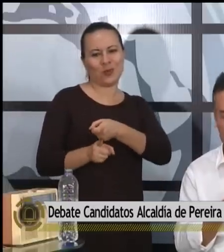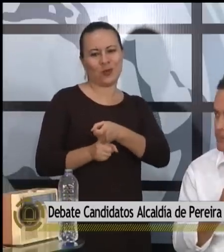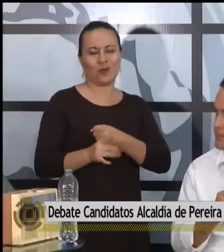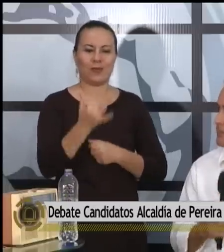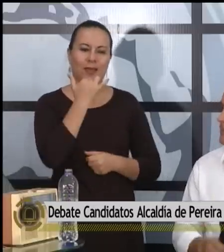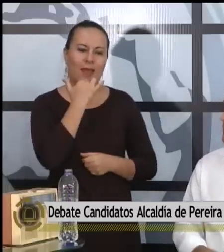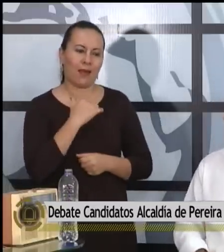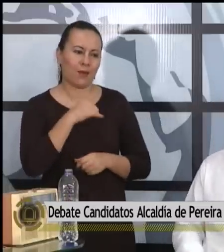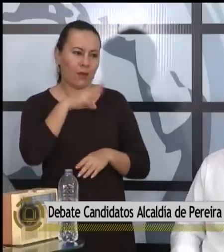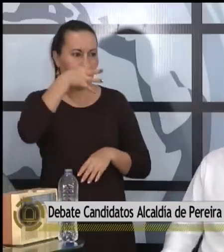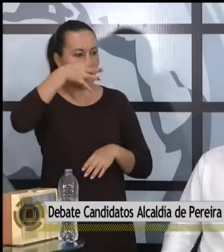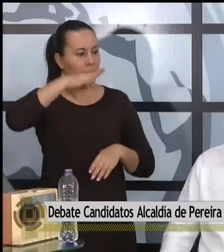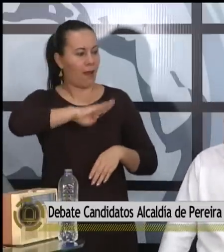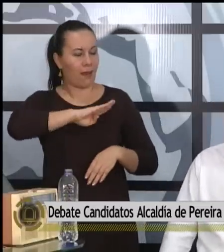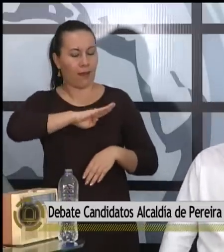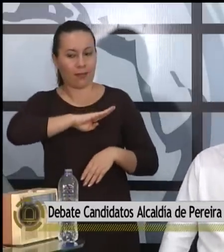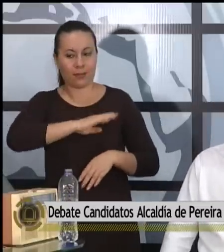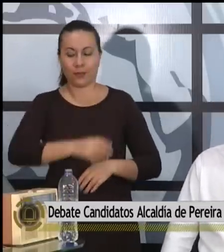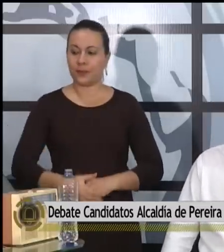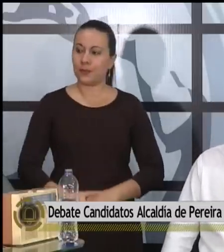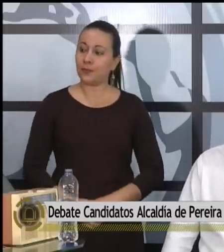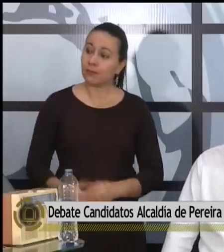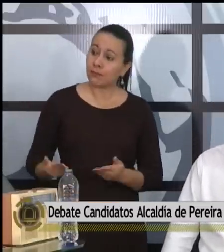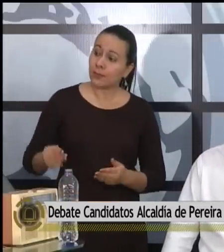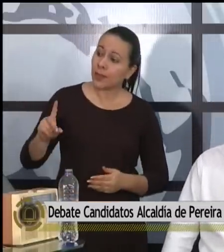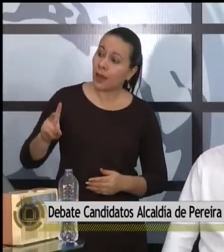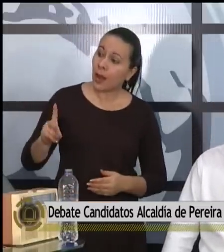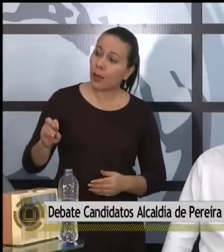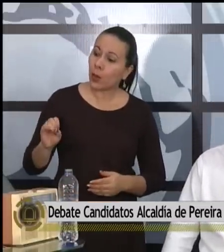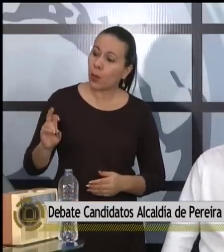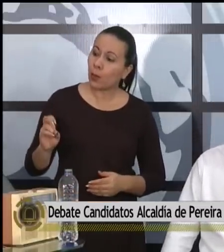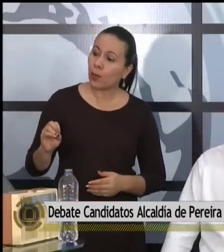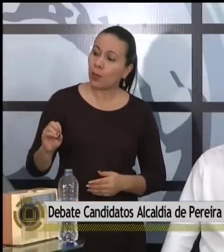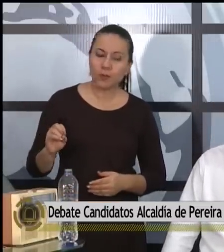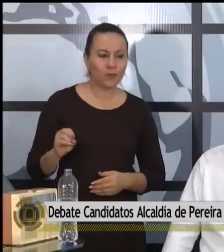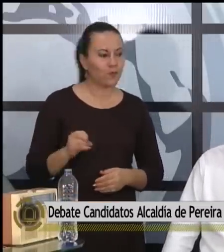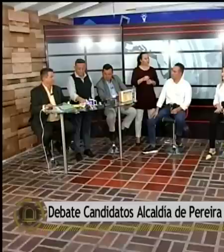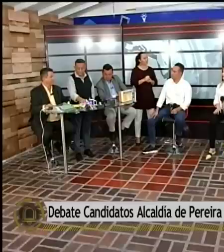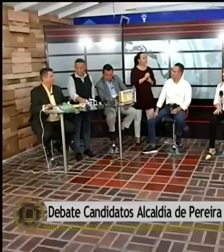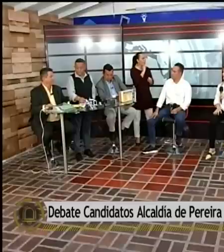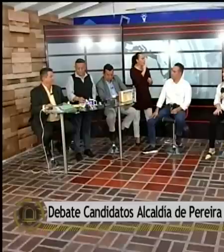error. Álvaro. Doctora Carolina,